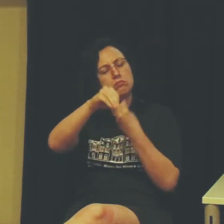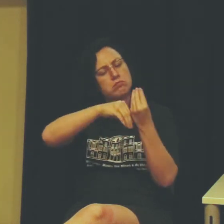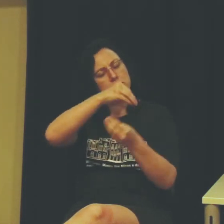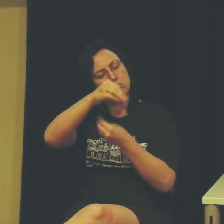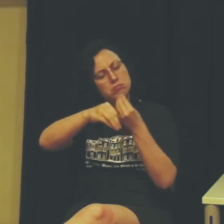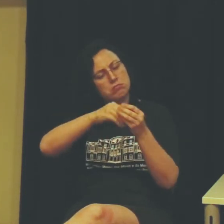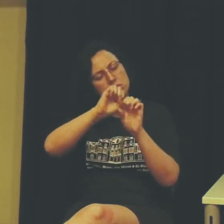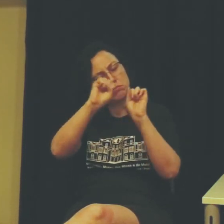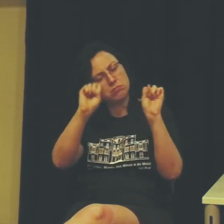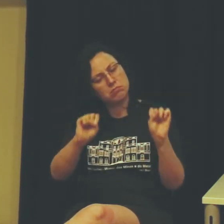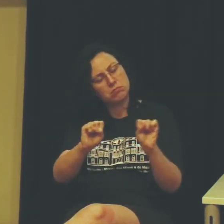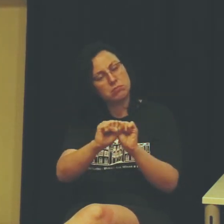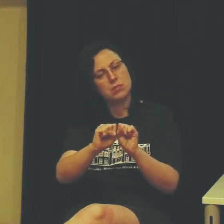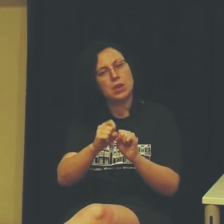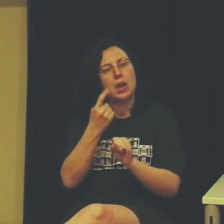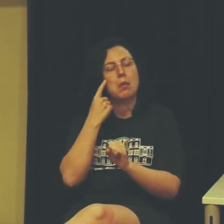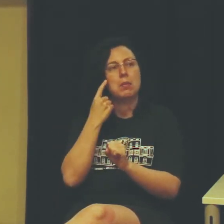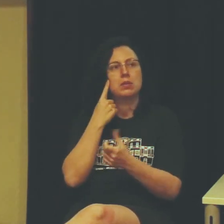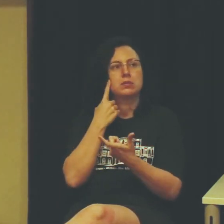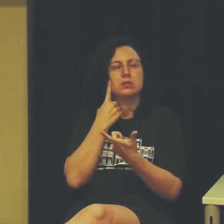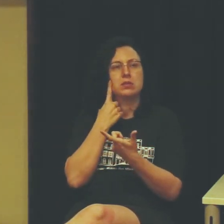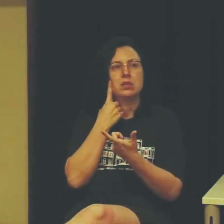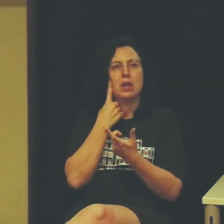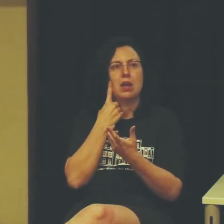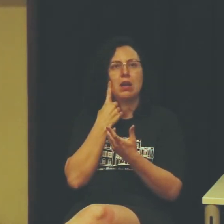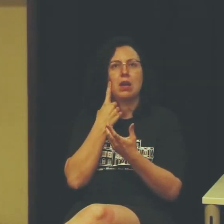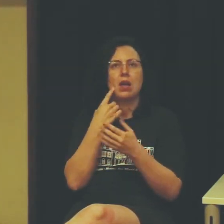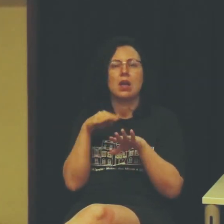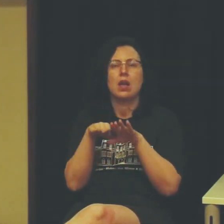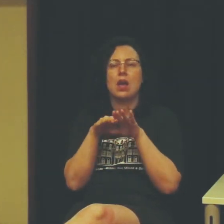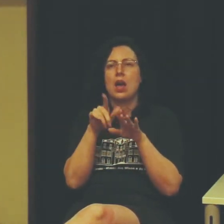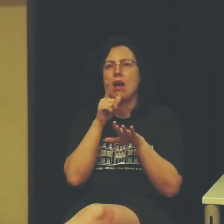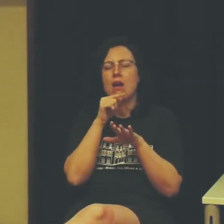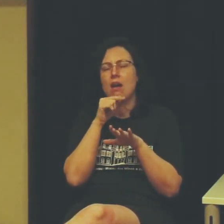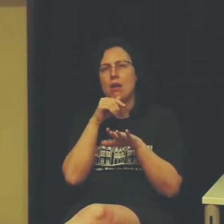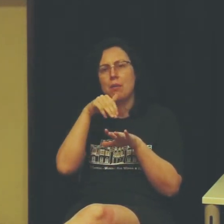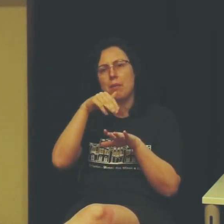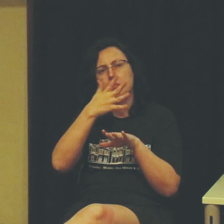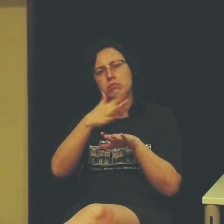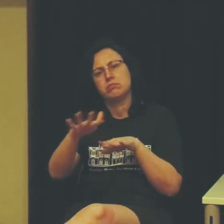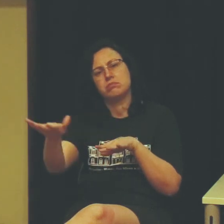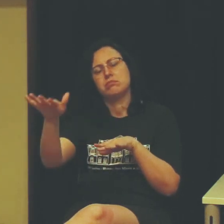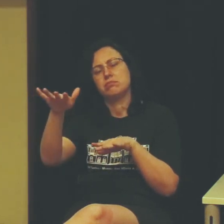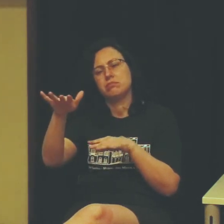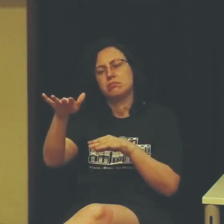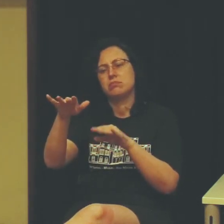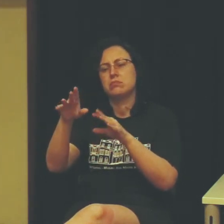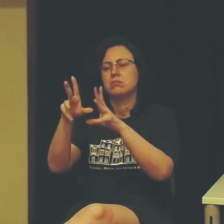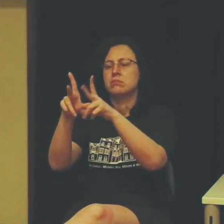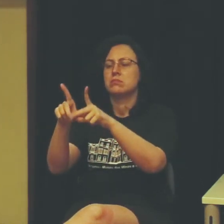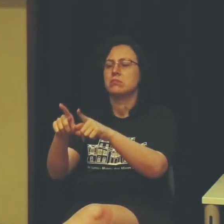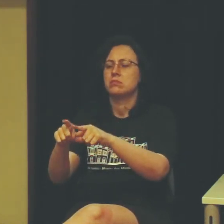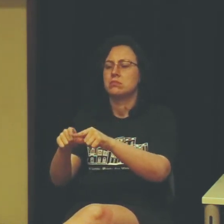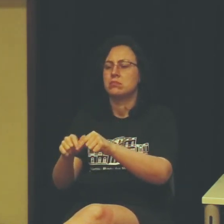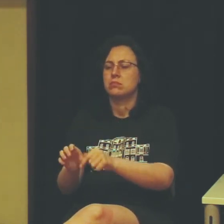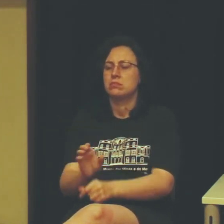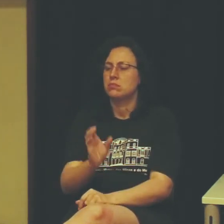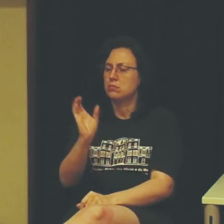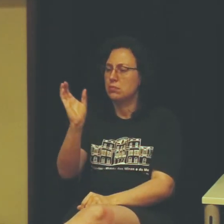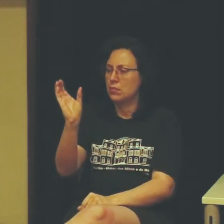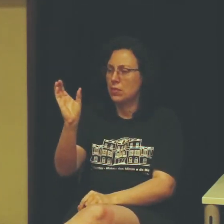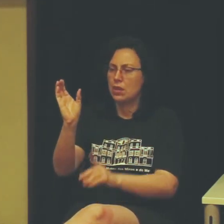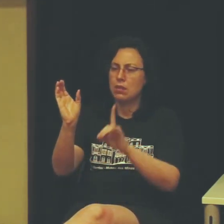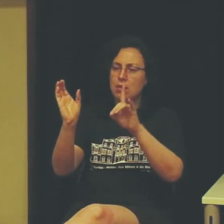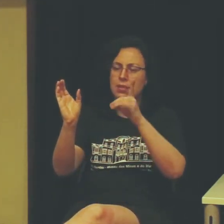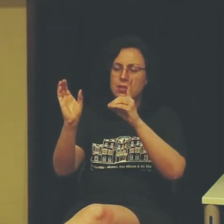sistemas. Né? Então, imagina aqui que a gente tem uma mistura homogênea que é a água do mar, que uma vez purificada pode gerar água destilada, que eu vou entender